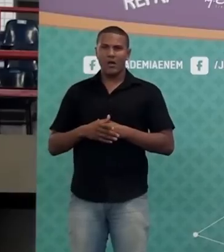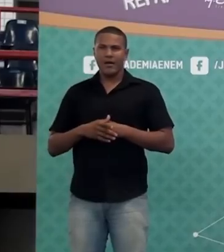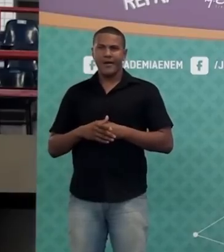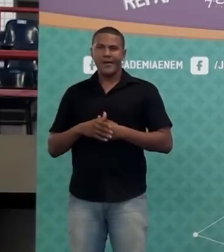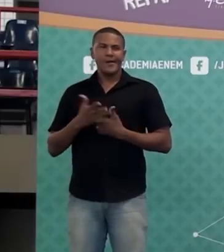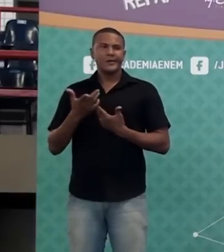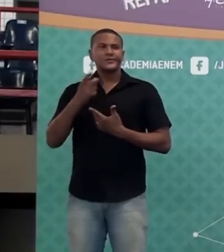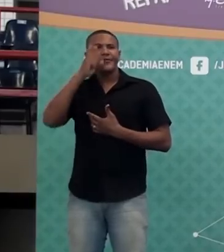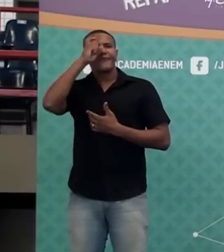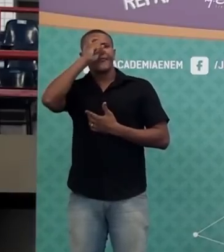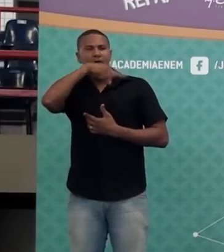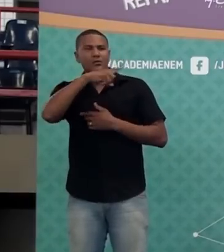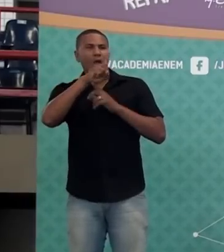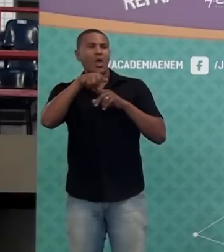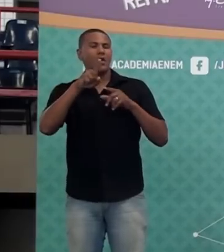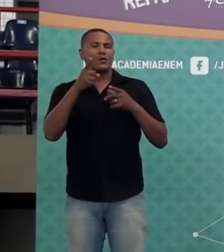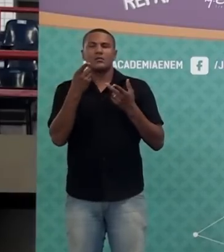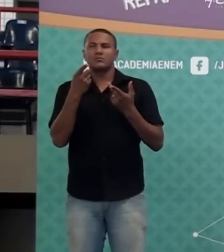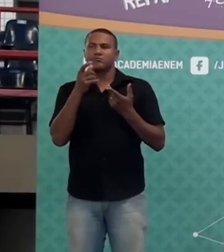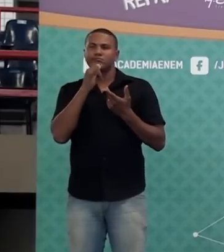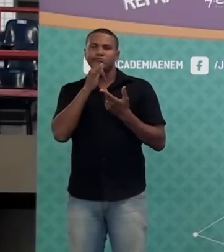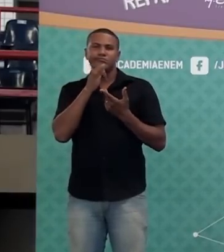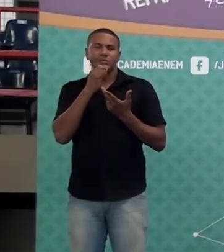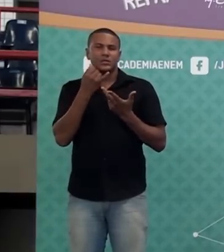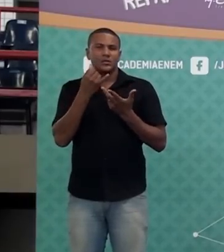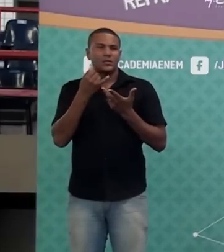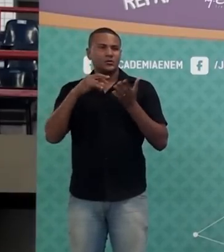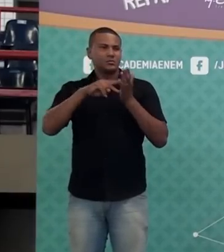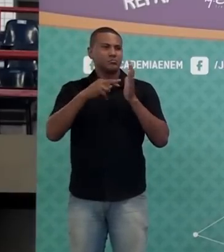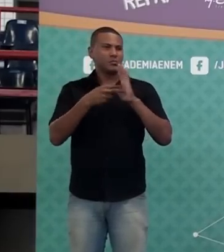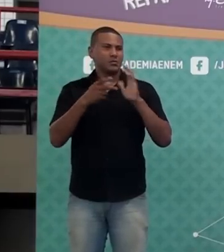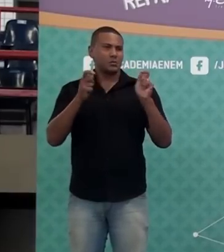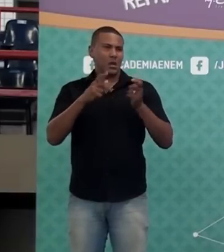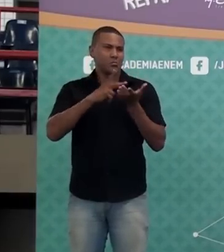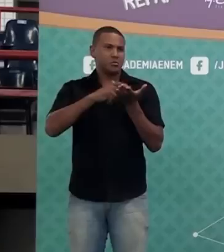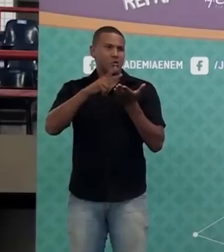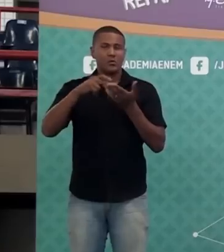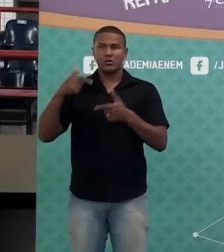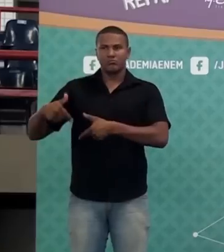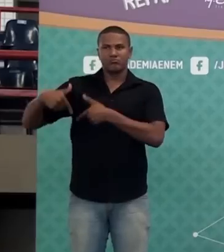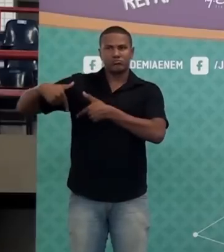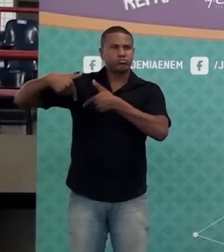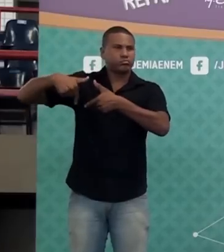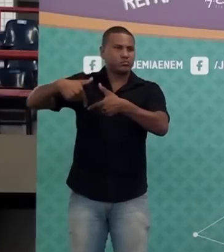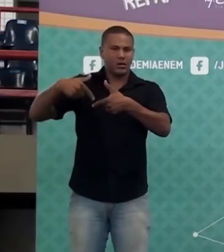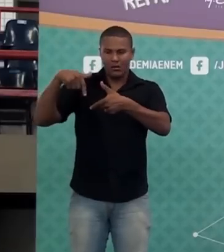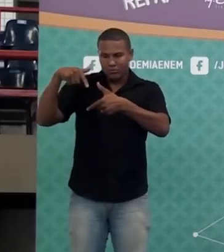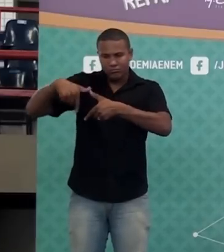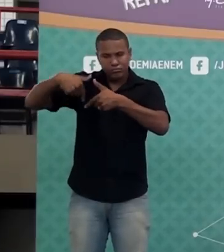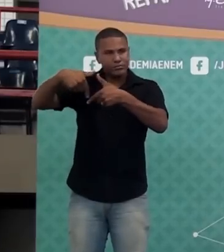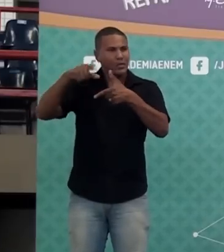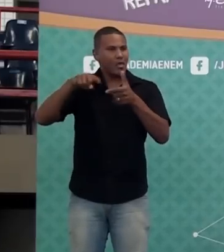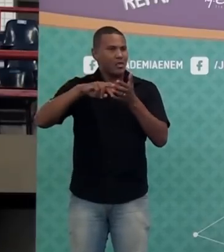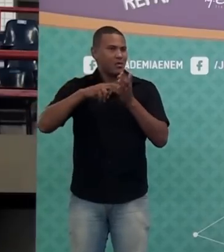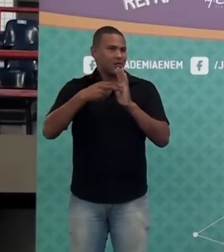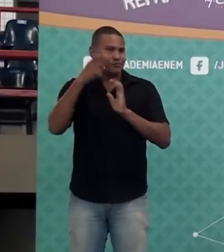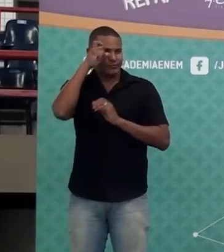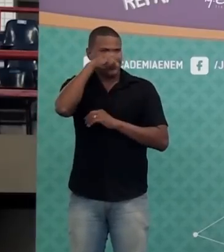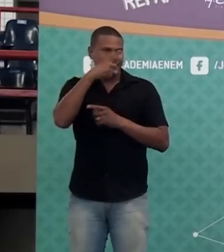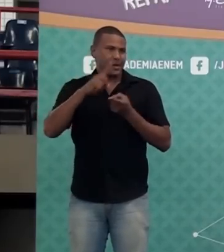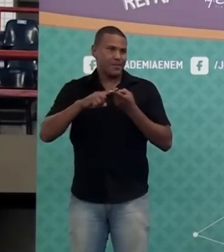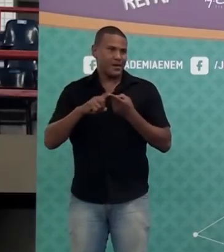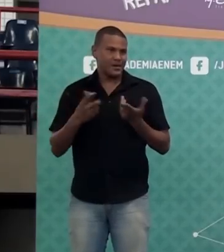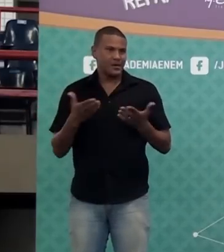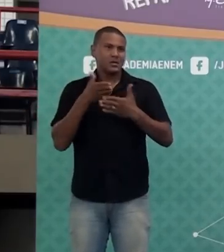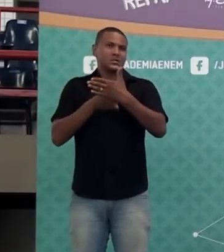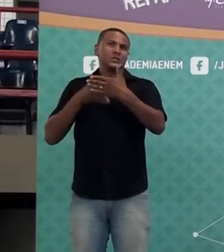tema e infiltrei vários termos sinônimos. Terceiro modelo de começar a redação. Eu